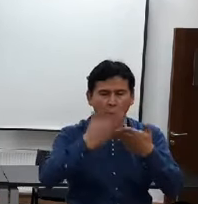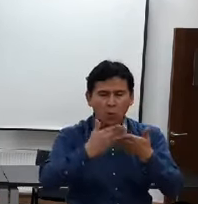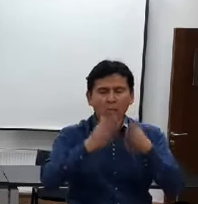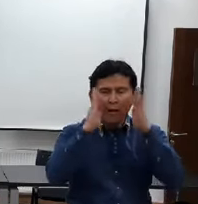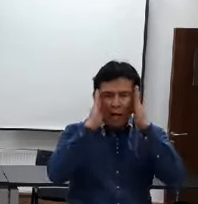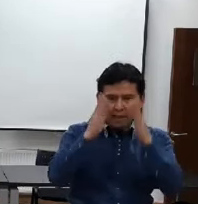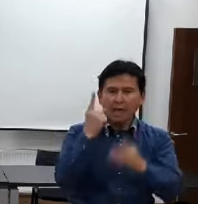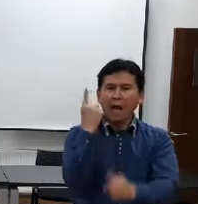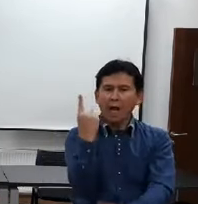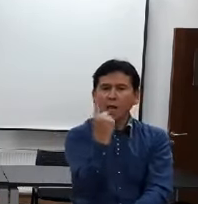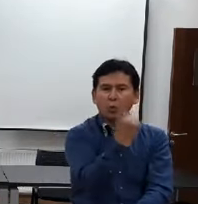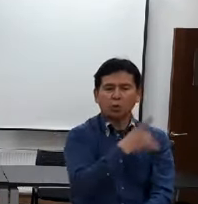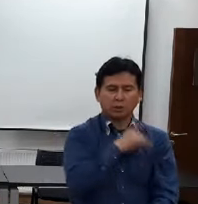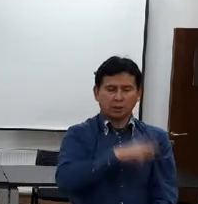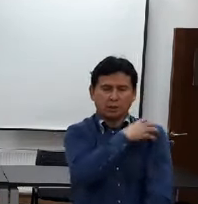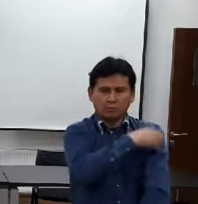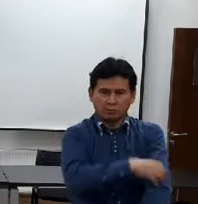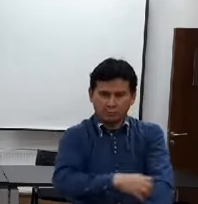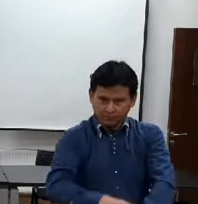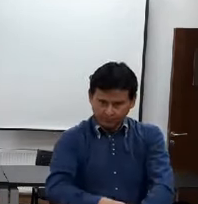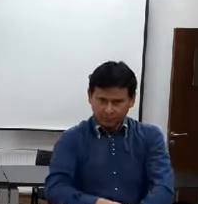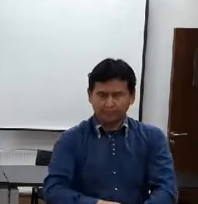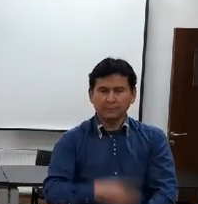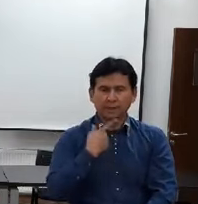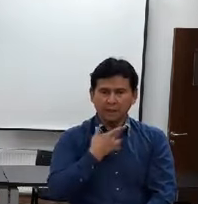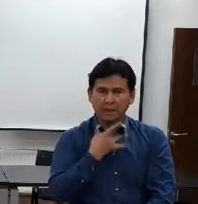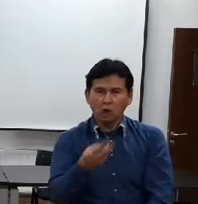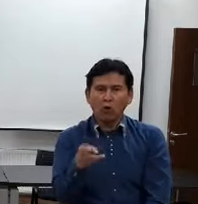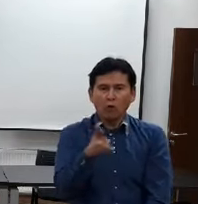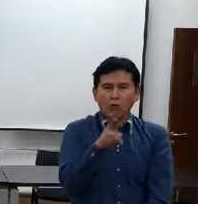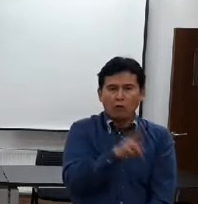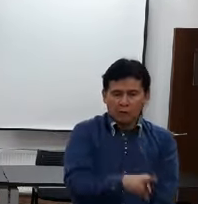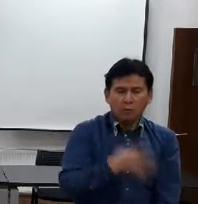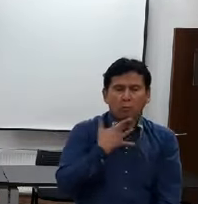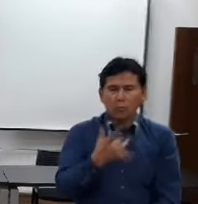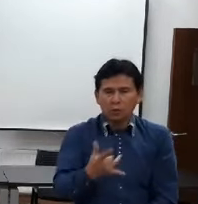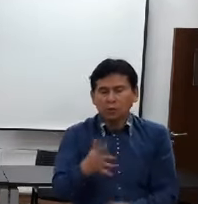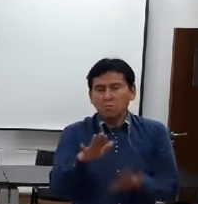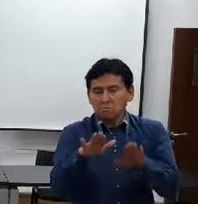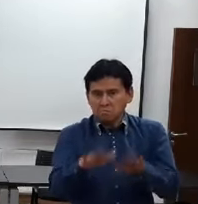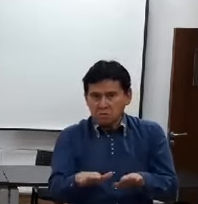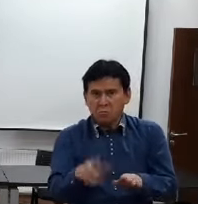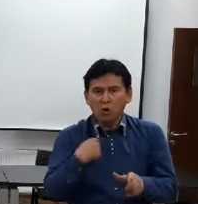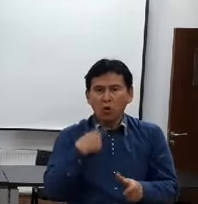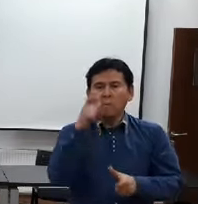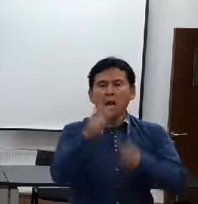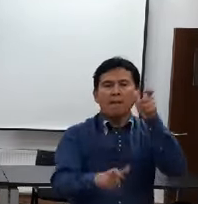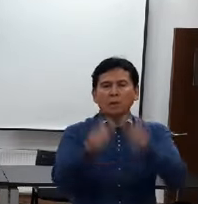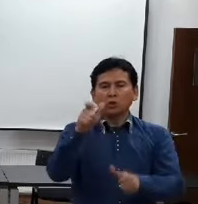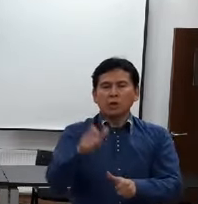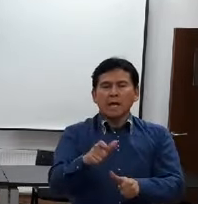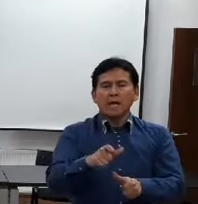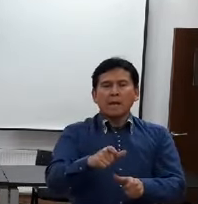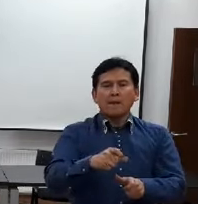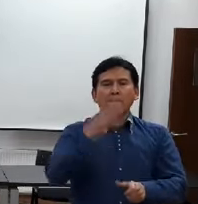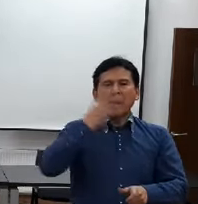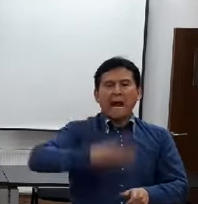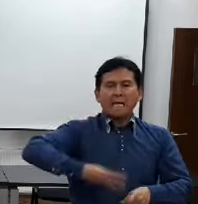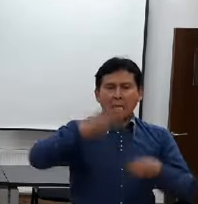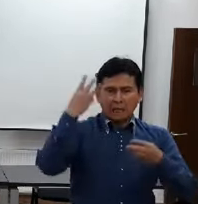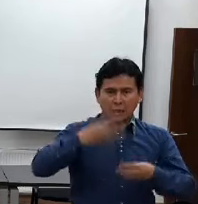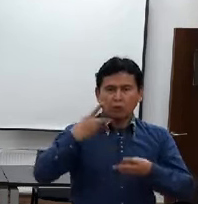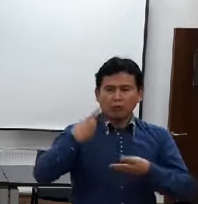cada uno de los chilenos. Quiero reafirmar esto porque así como los habitantes de Magallanes tuvieron que trasladar